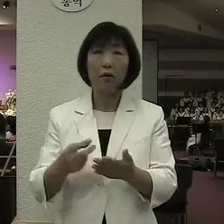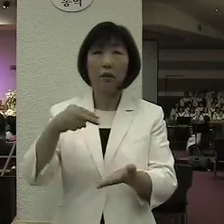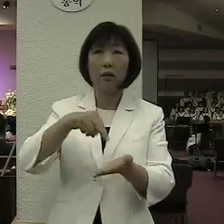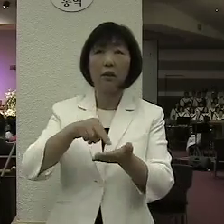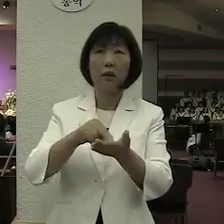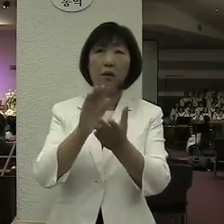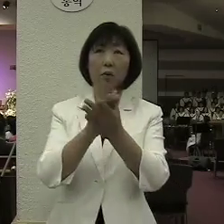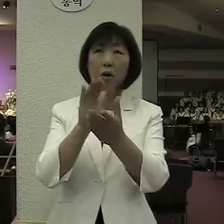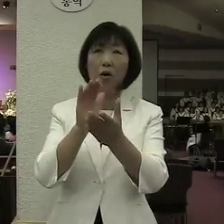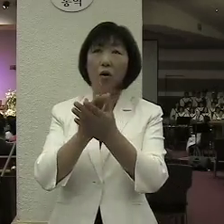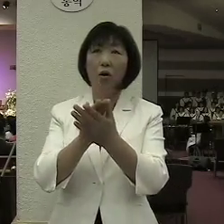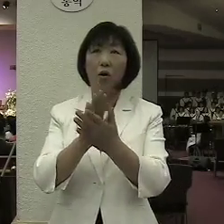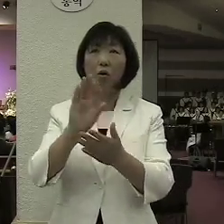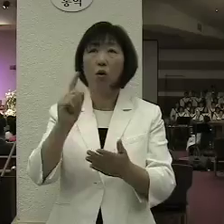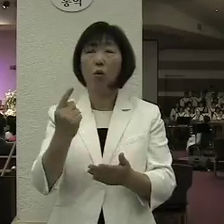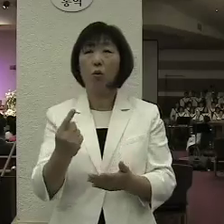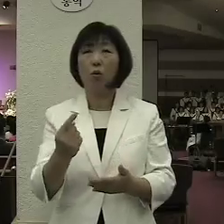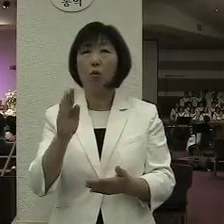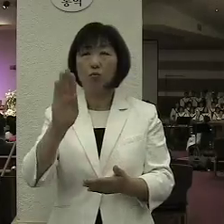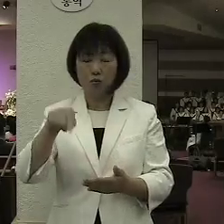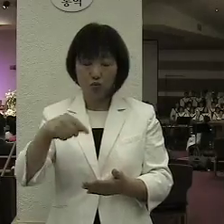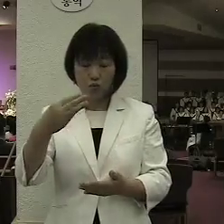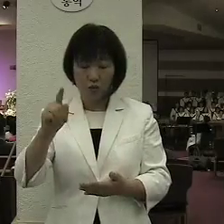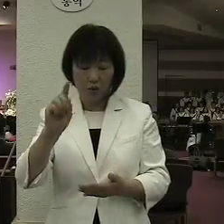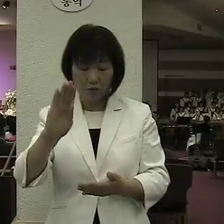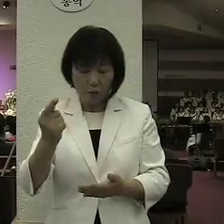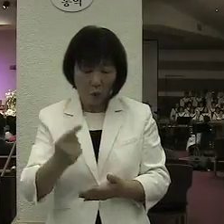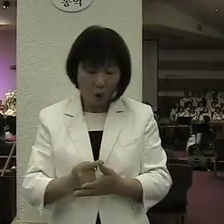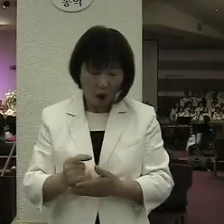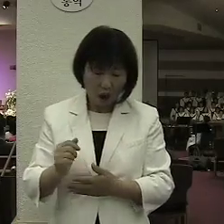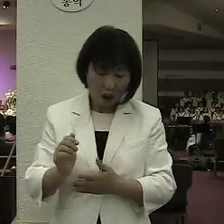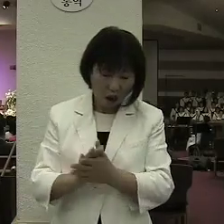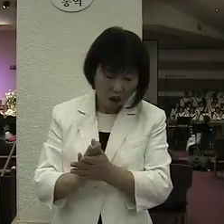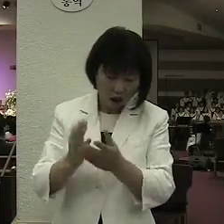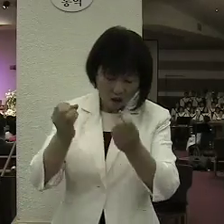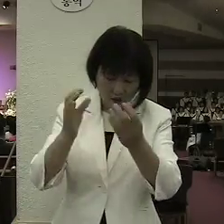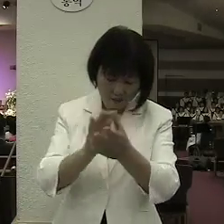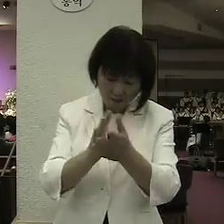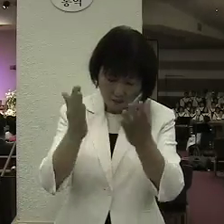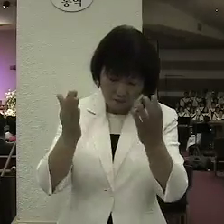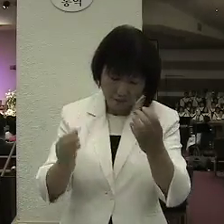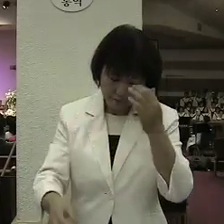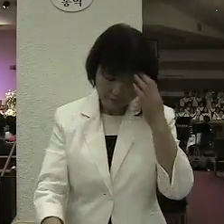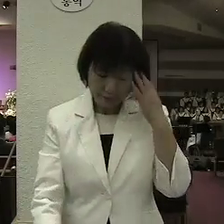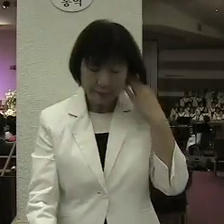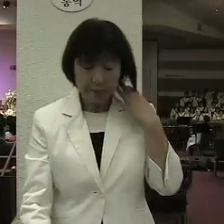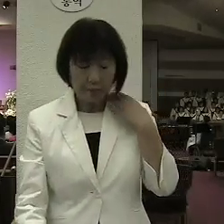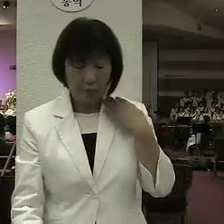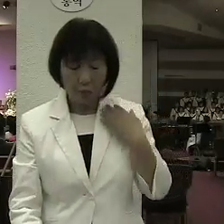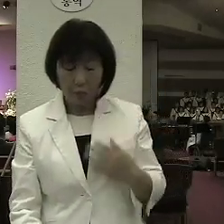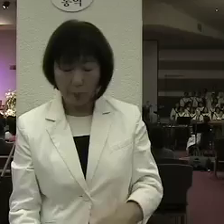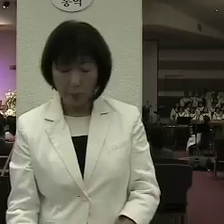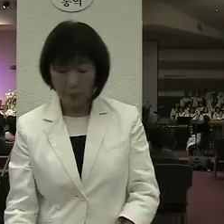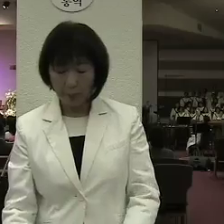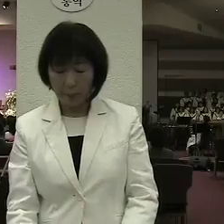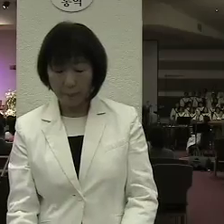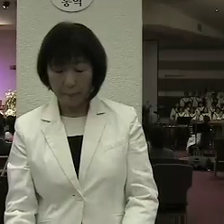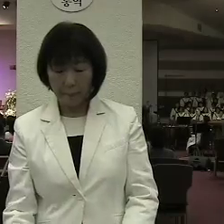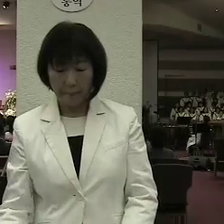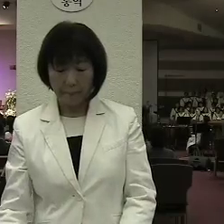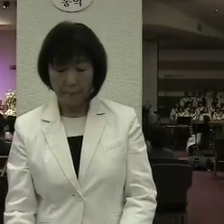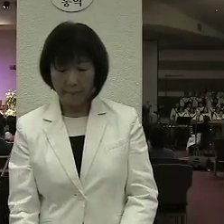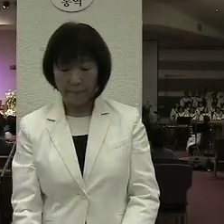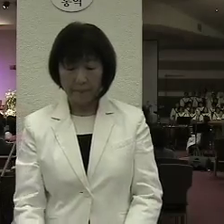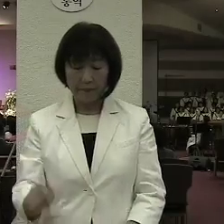외치는데 혼자 하기가 너무 안타까우니까 안 일어난 친구들은 그냥 세워갖고 같이 브라보를 하게 하면서 앙코를